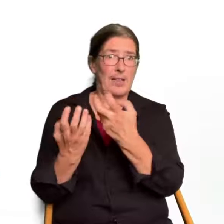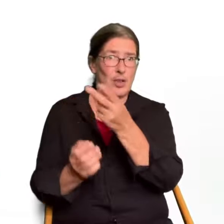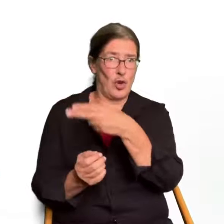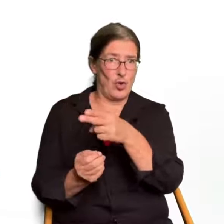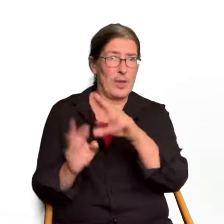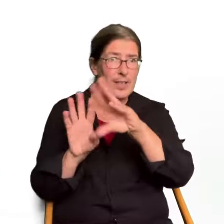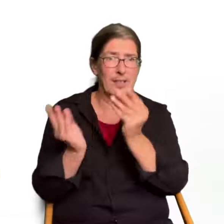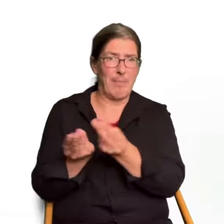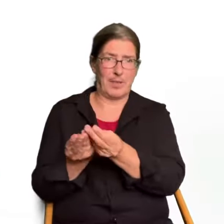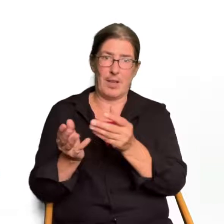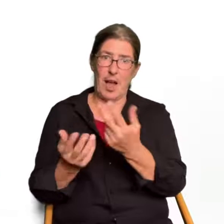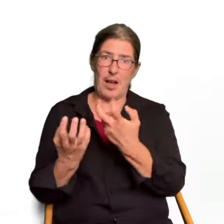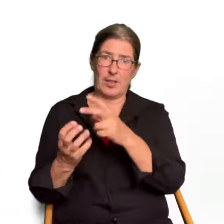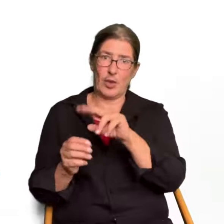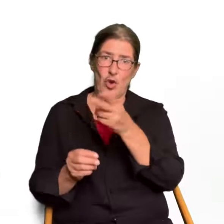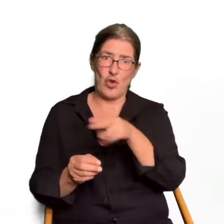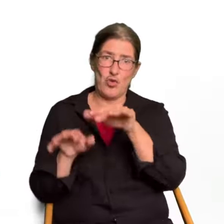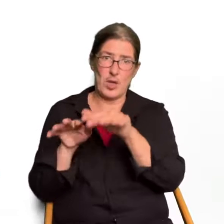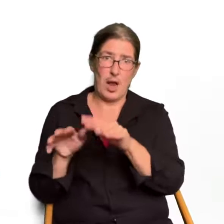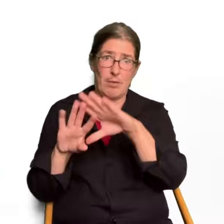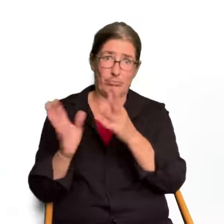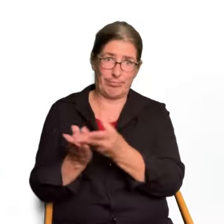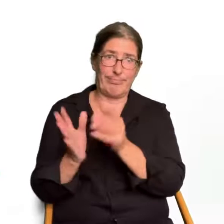das ist die gesamte Menge